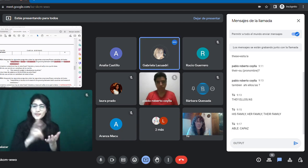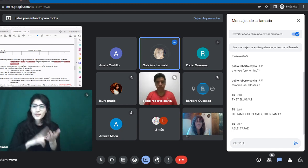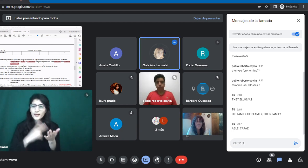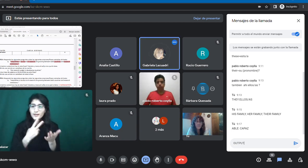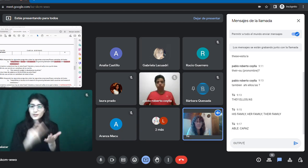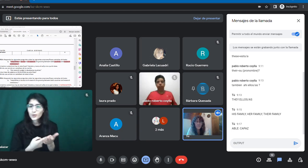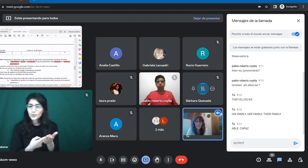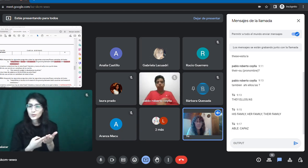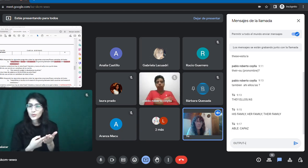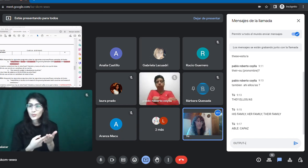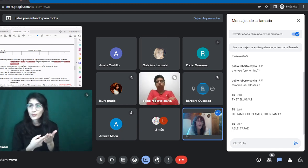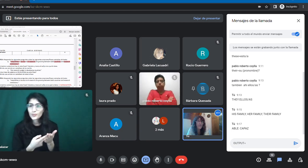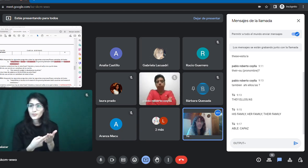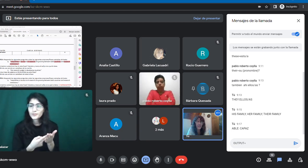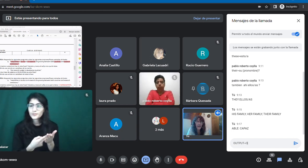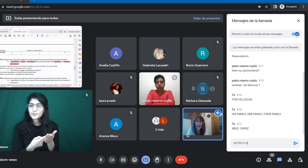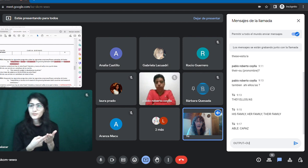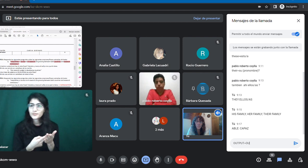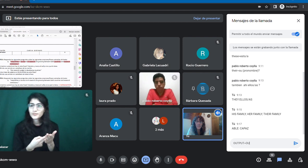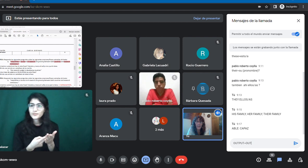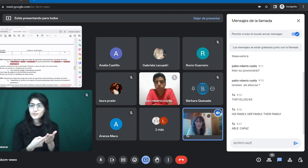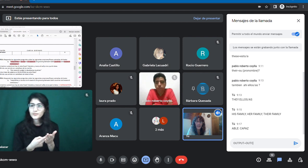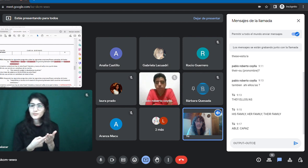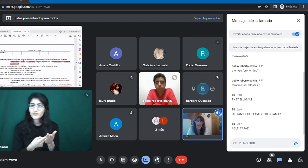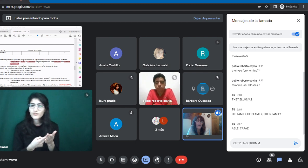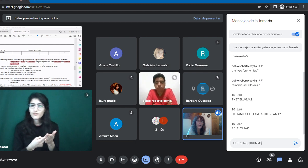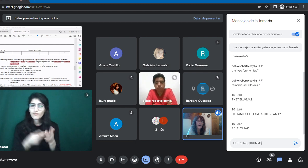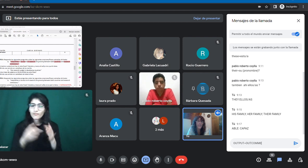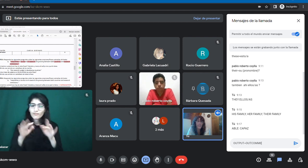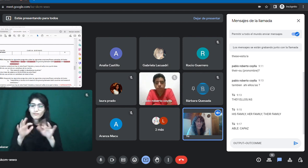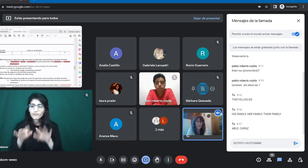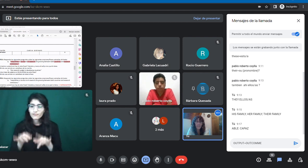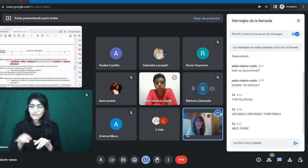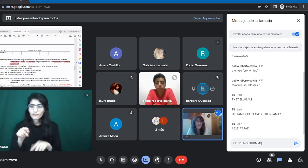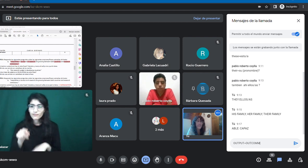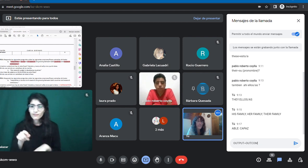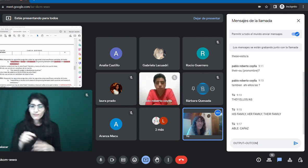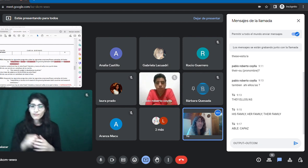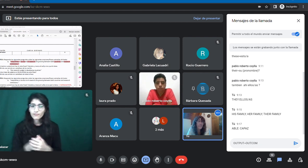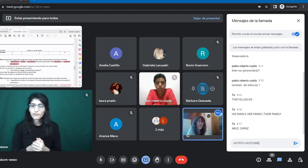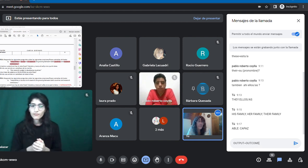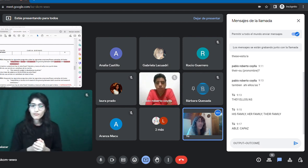caso, de outcome. ¿Qué era outcome?